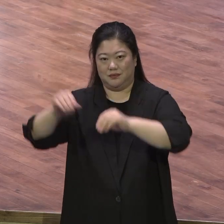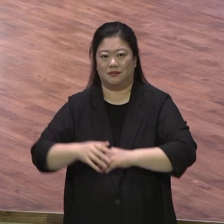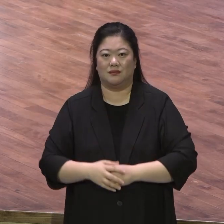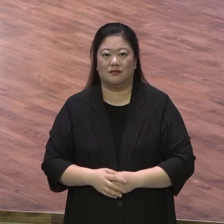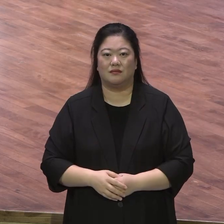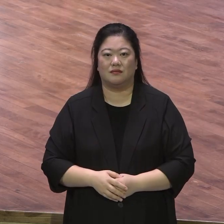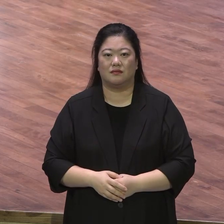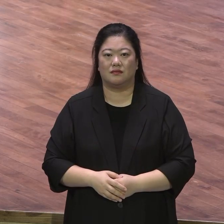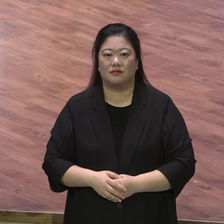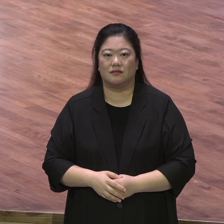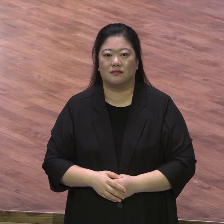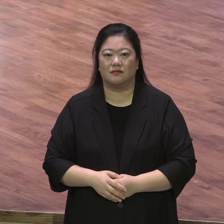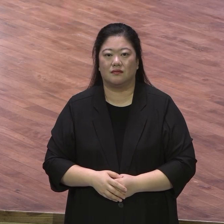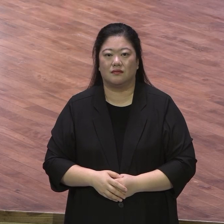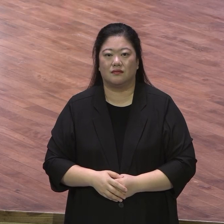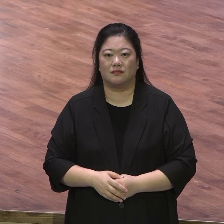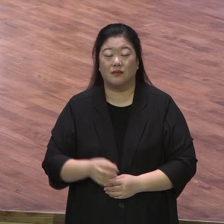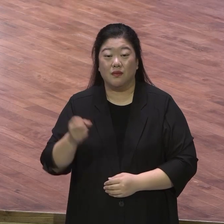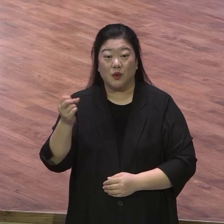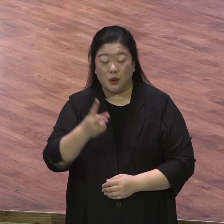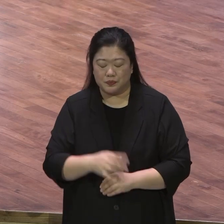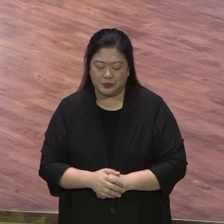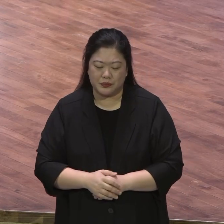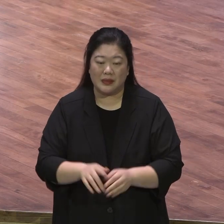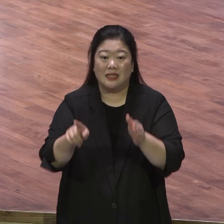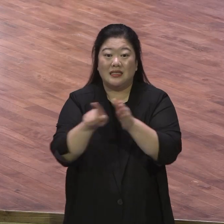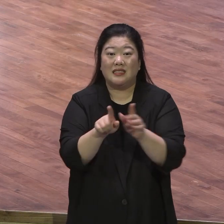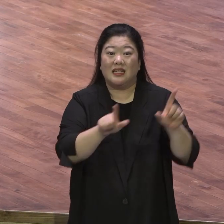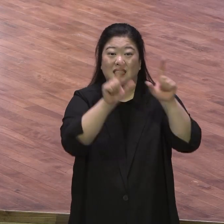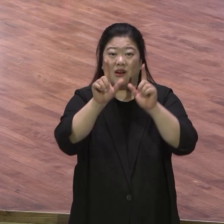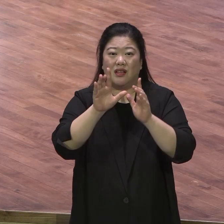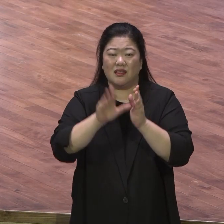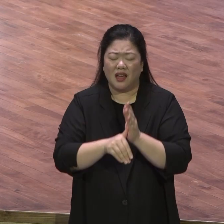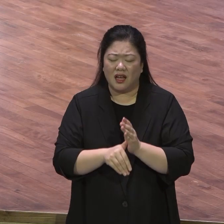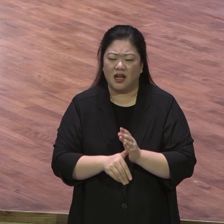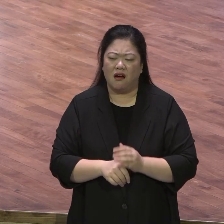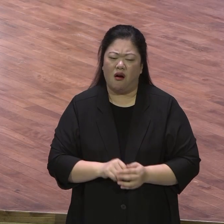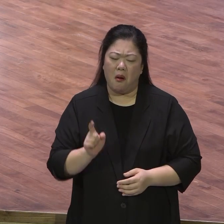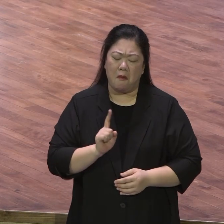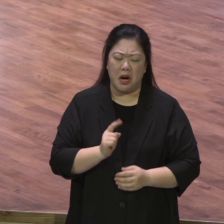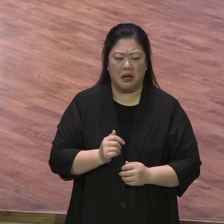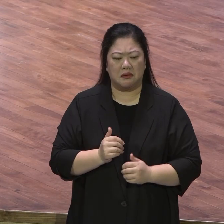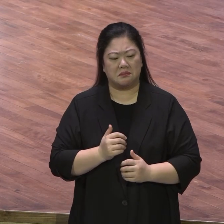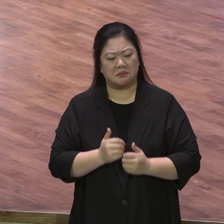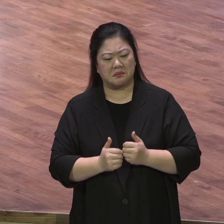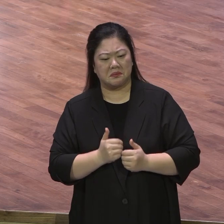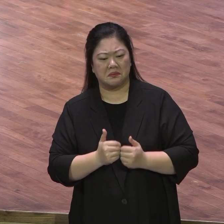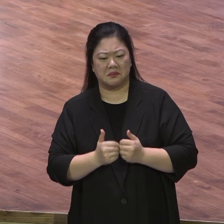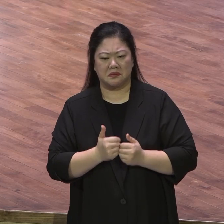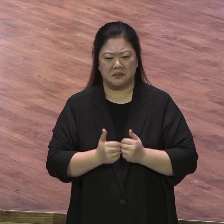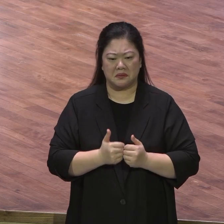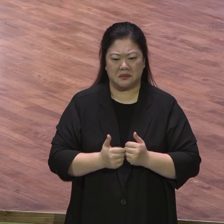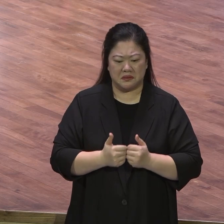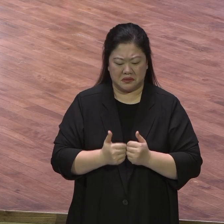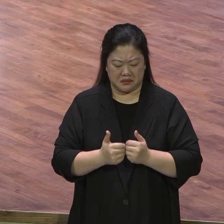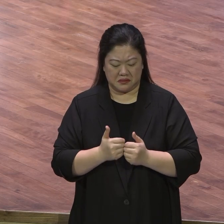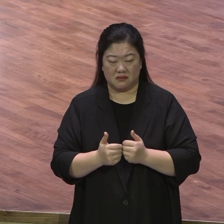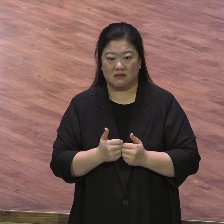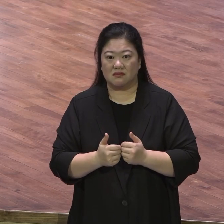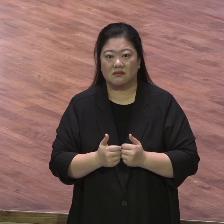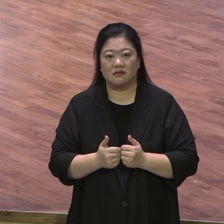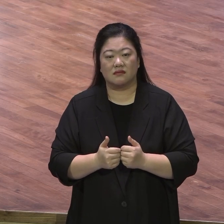갈등이 있다 뭐가 내가 답답하다 그거는요 점검 빨리 해야 됩니다 고집 피하면 아무 소용 없어요